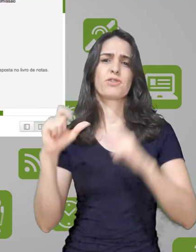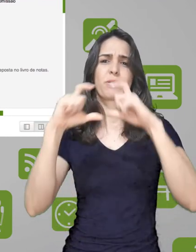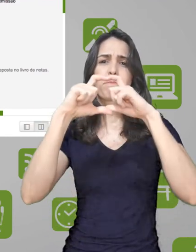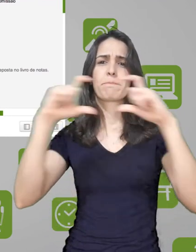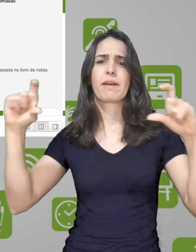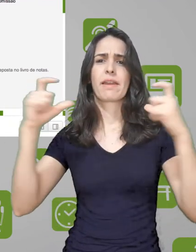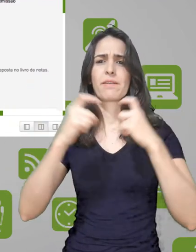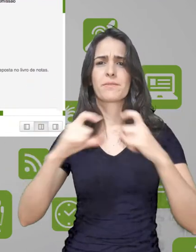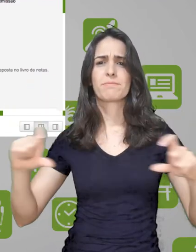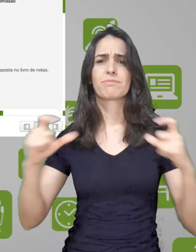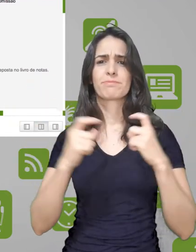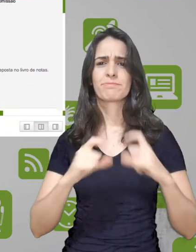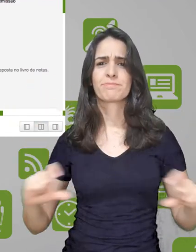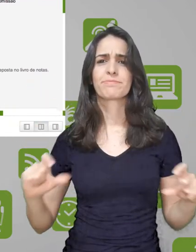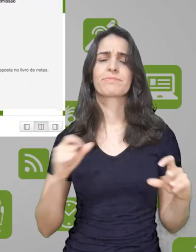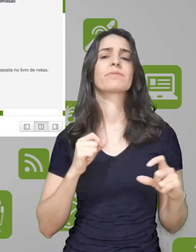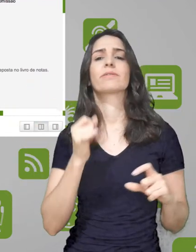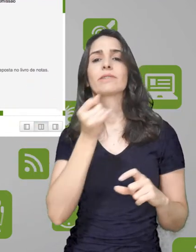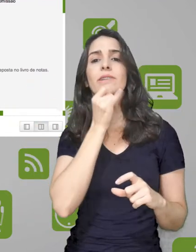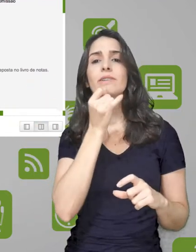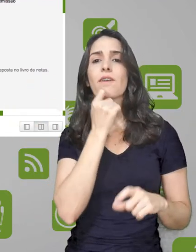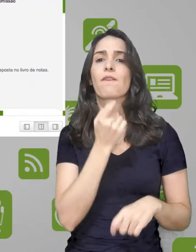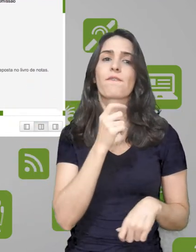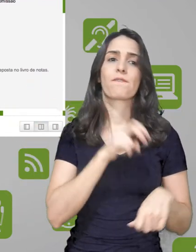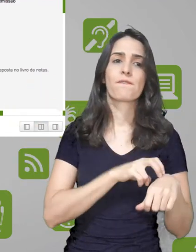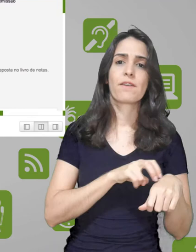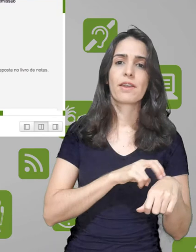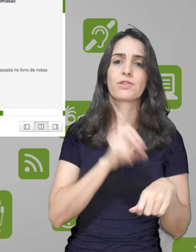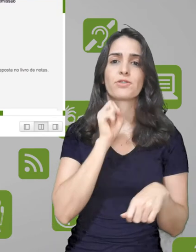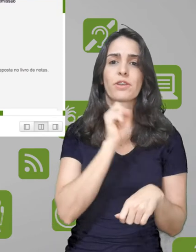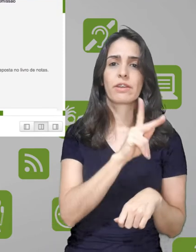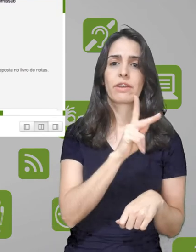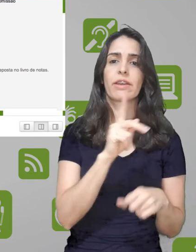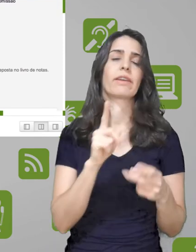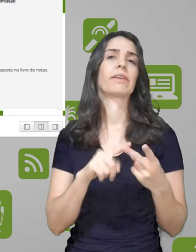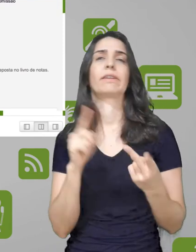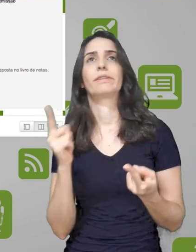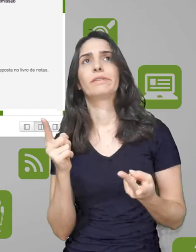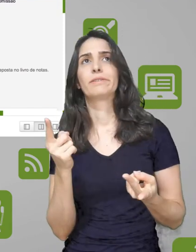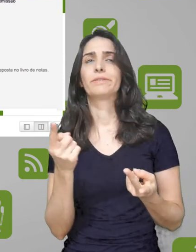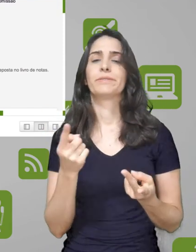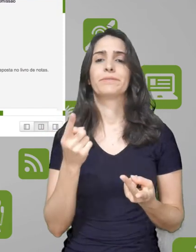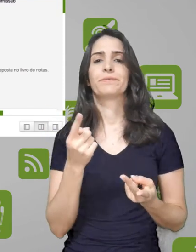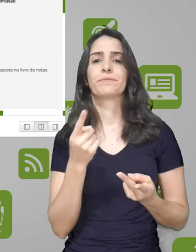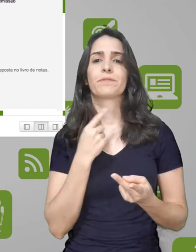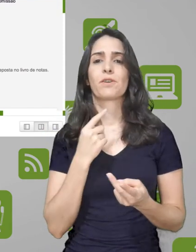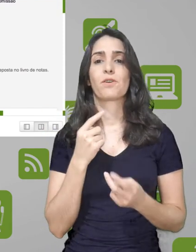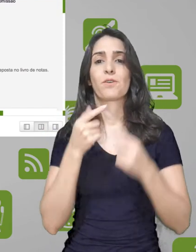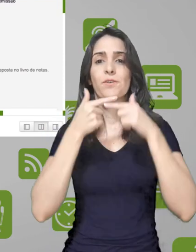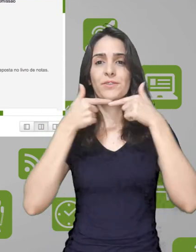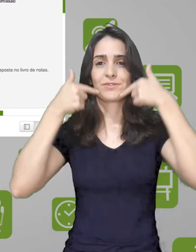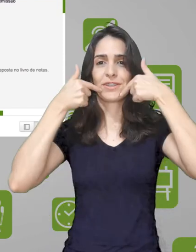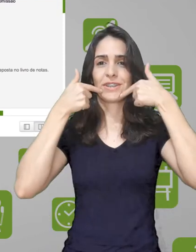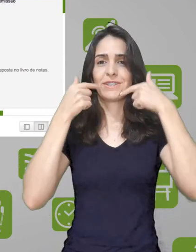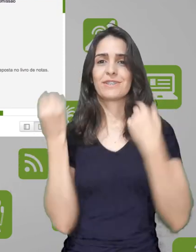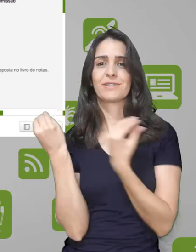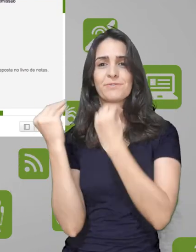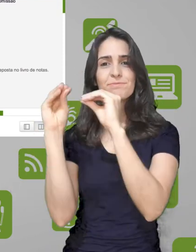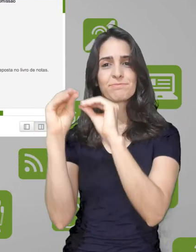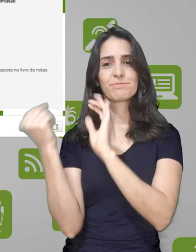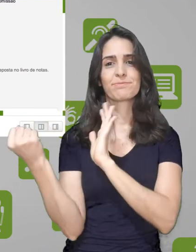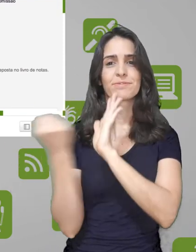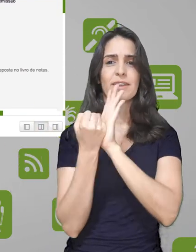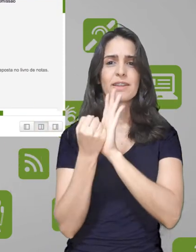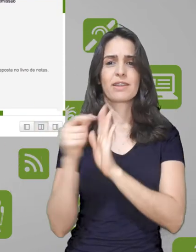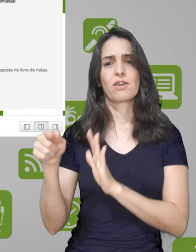aluno por parágrafo por exemplo Então quando você usa o verdinho é porque tá tudo ok né ou uma carinha feliz